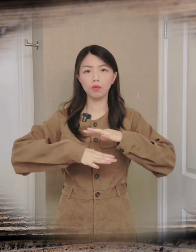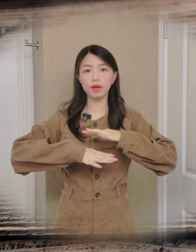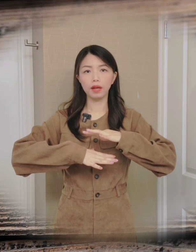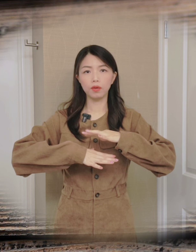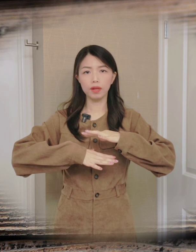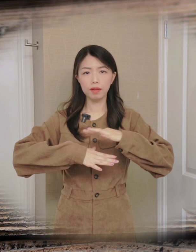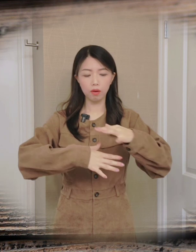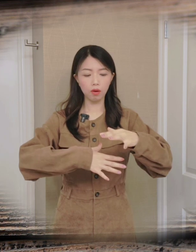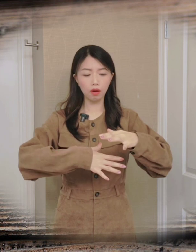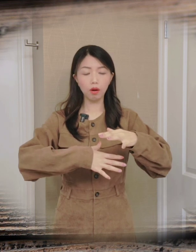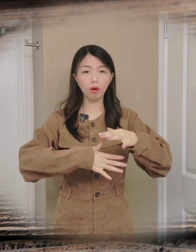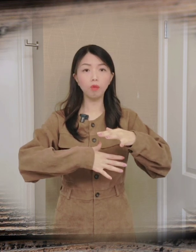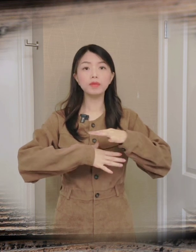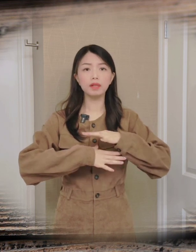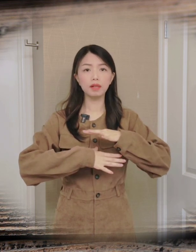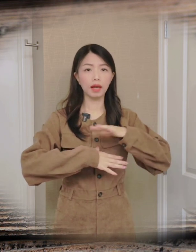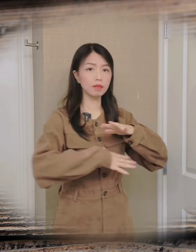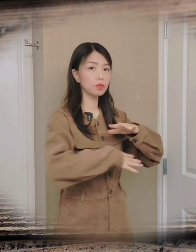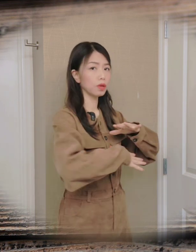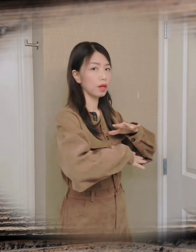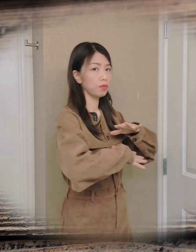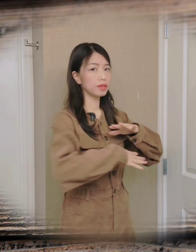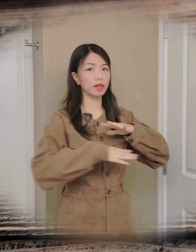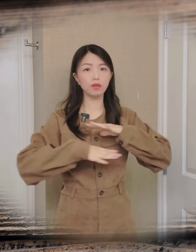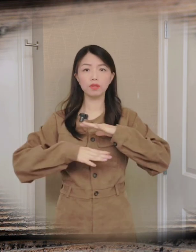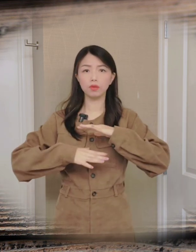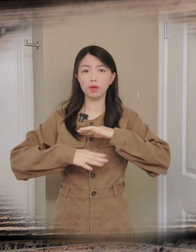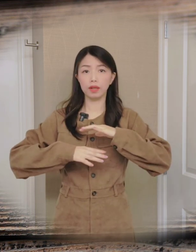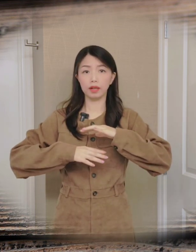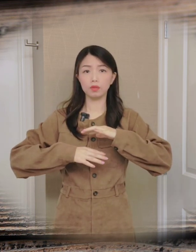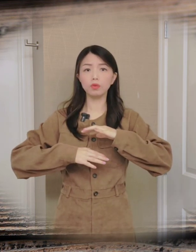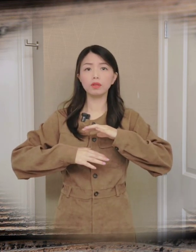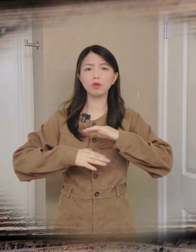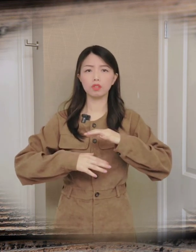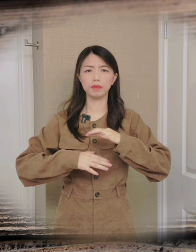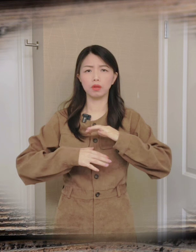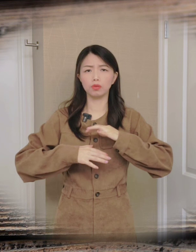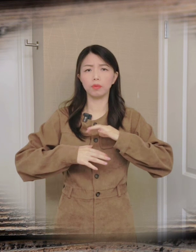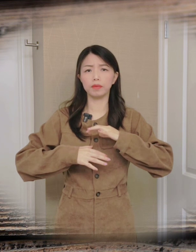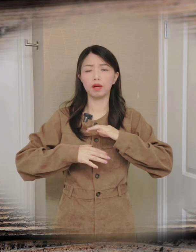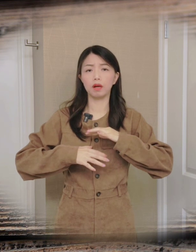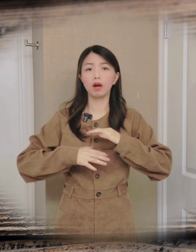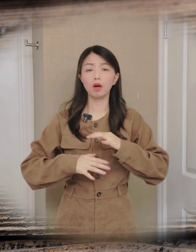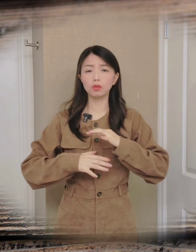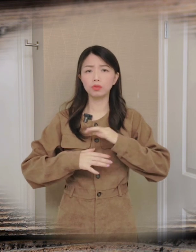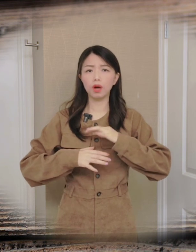손을 이렇게 위아래로 해서 엄지를 가슴 쪽에 위치하게 해주시고 약간 손을 떨어주시면 돼요.